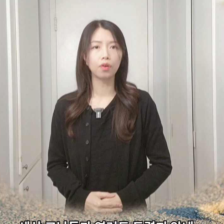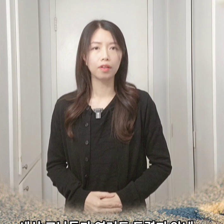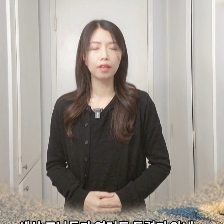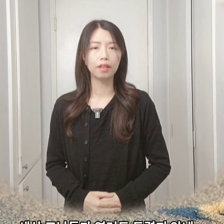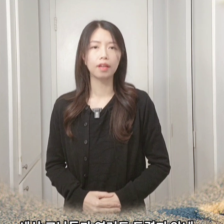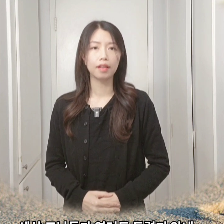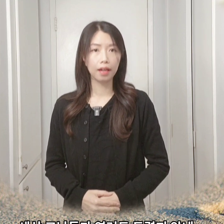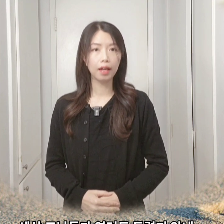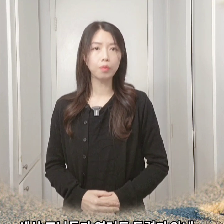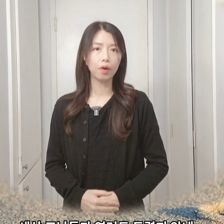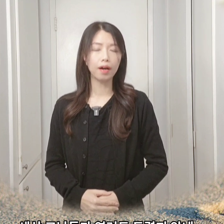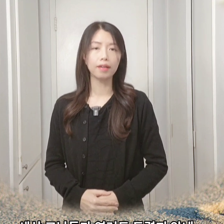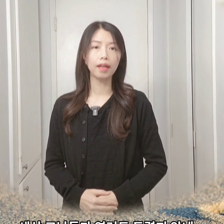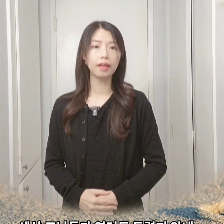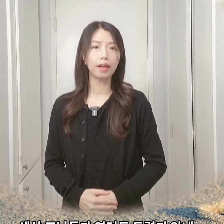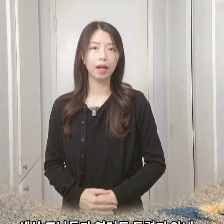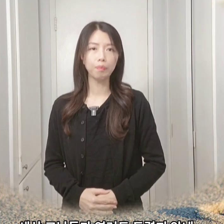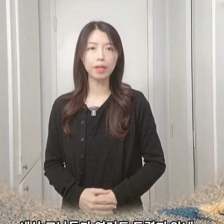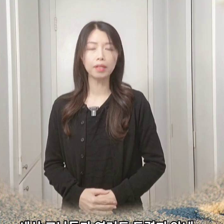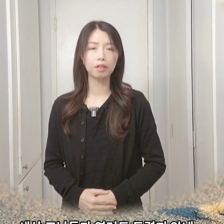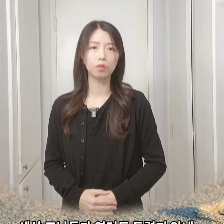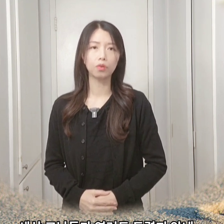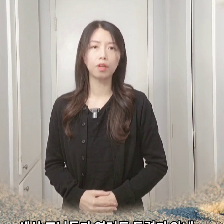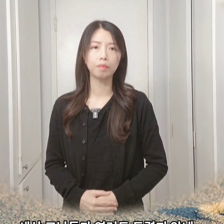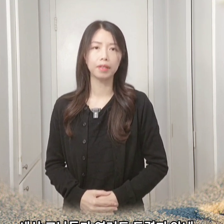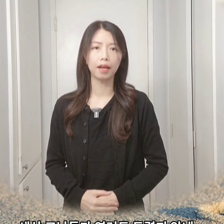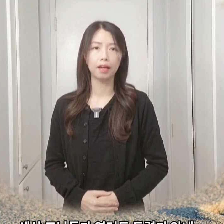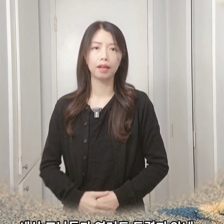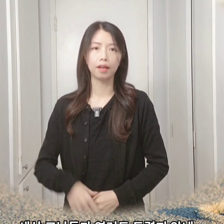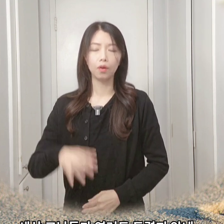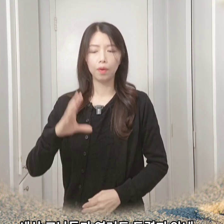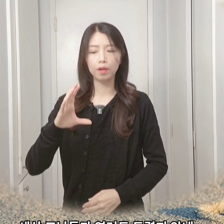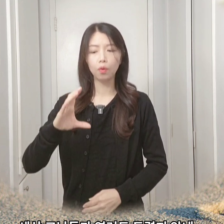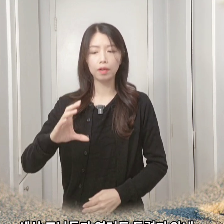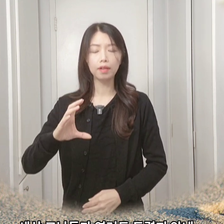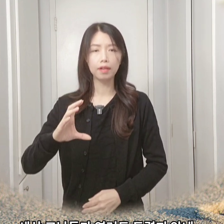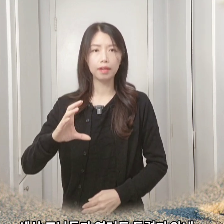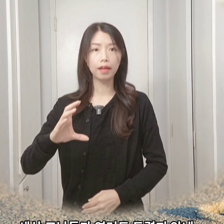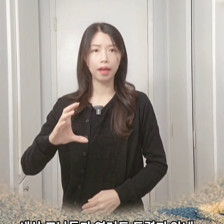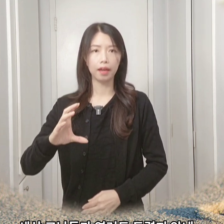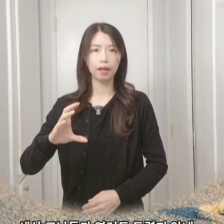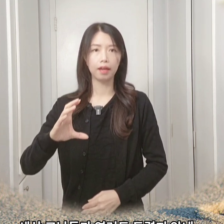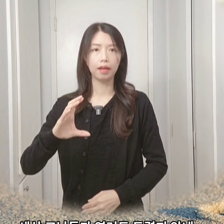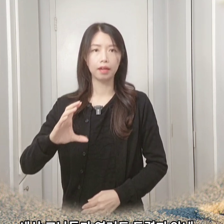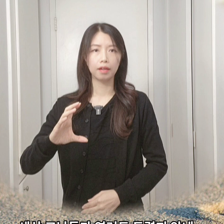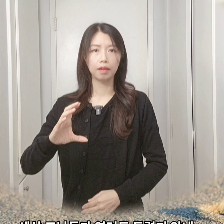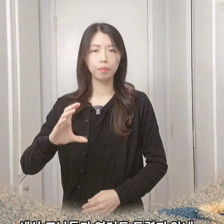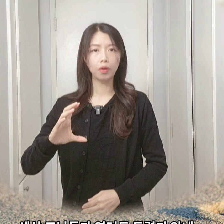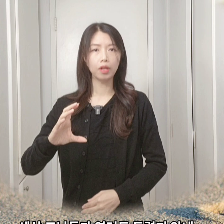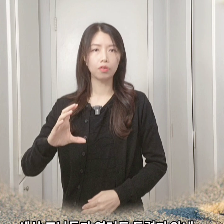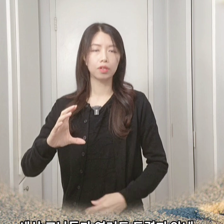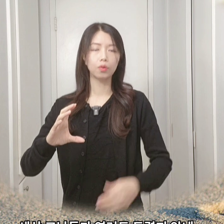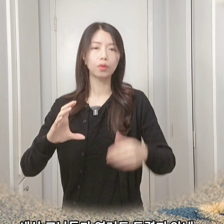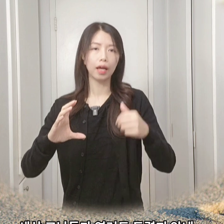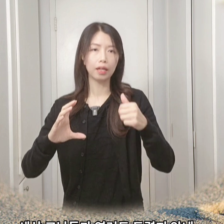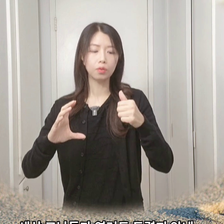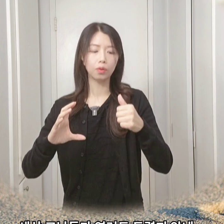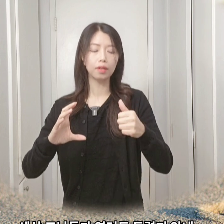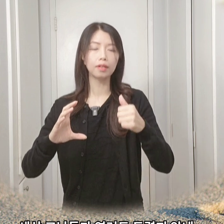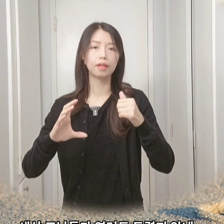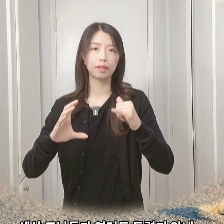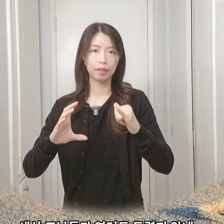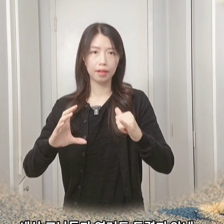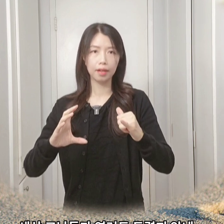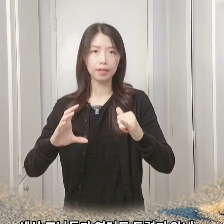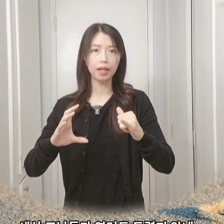세상 수어는 이 사람과 세계가 합해진 그런 수어입니다. 왼손은 세계 표현해 주시고 다른